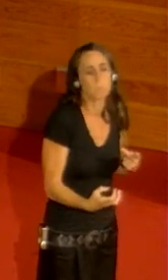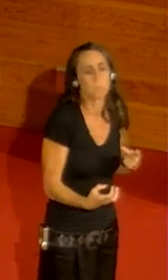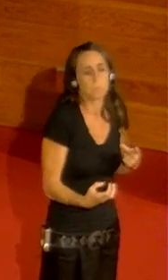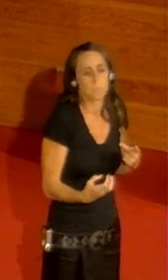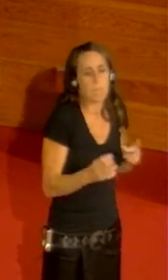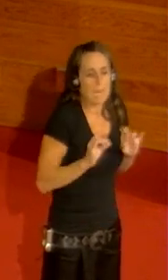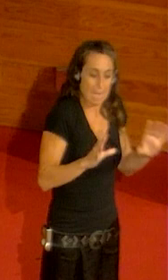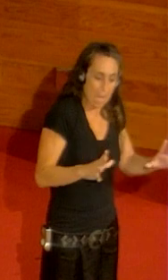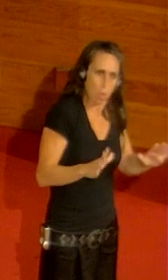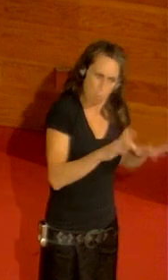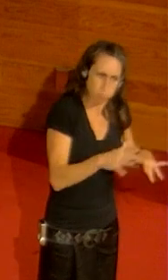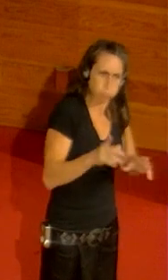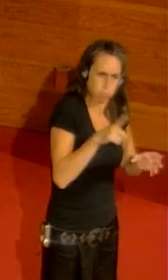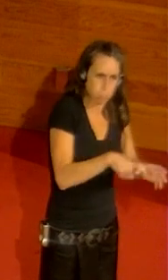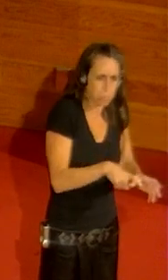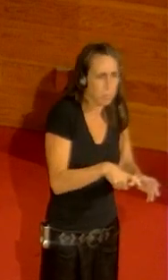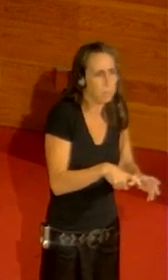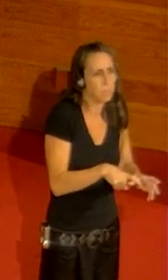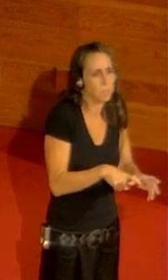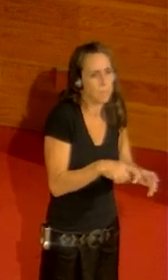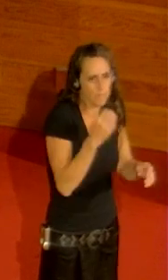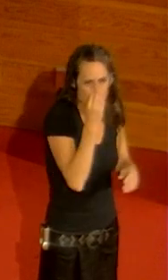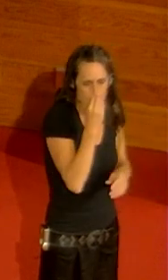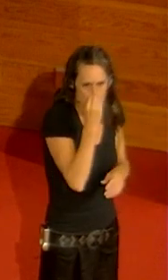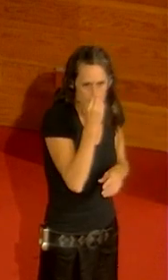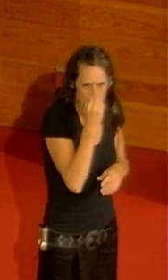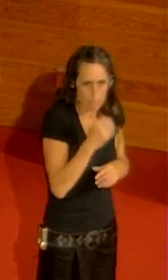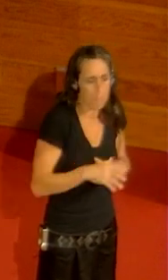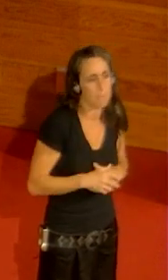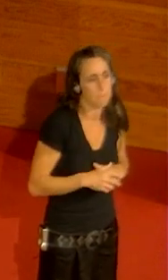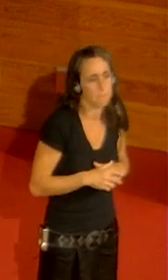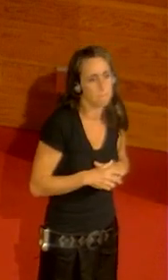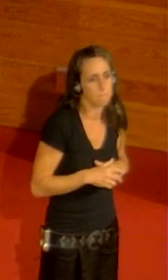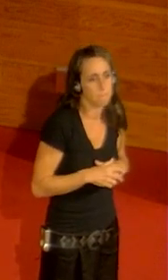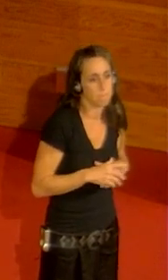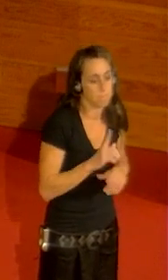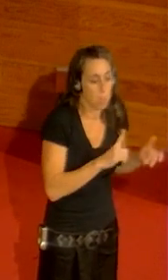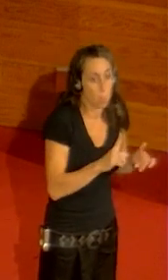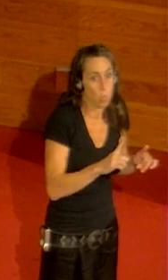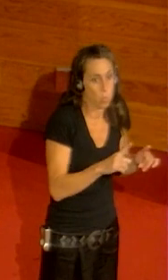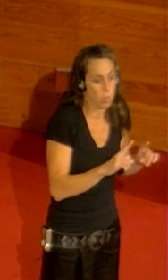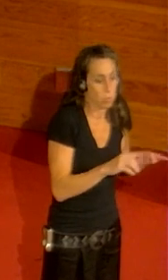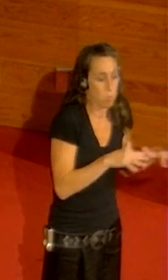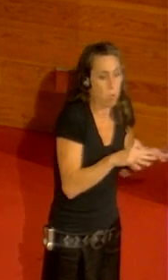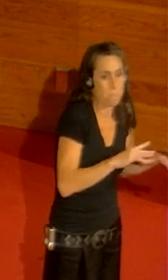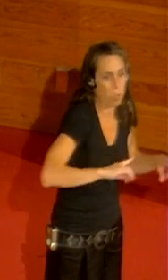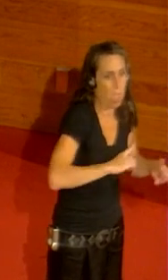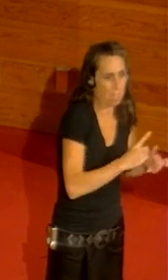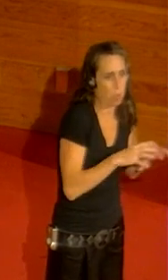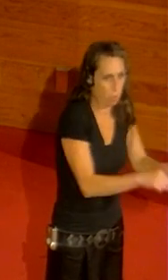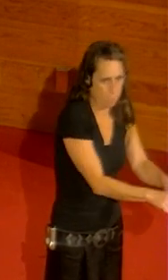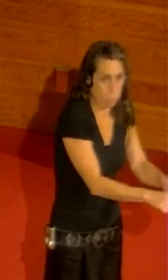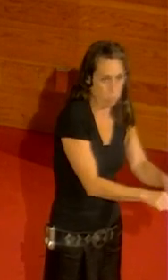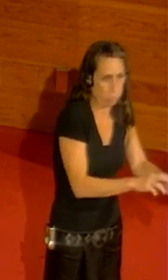hay incluso uno de las fuerzas que han estado desde el principio las protestas es el movimiento anti ocupación que son israelíes en contra de la